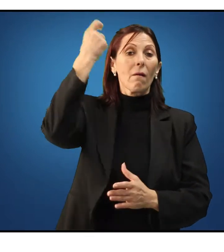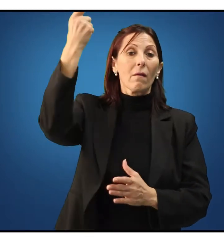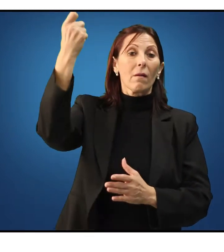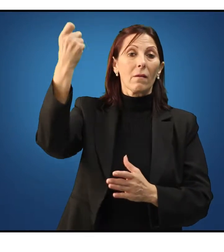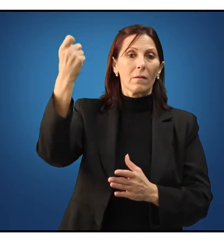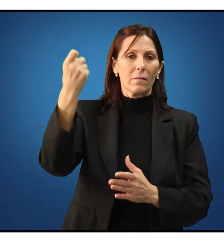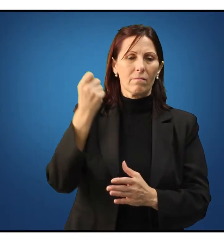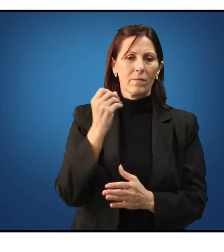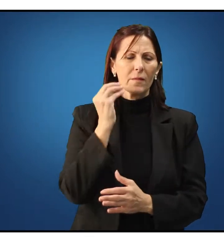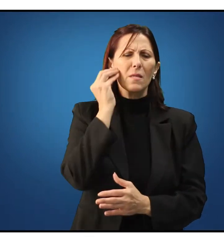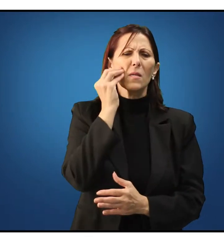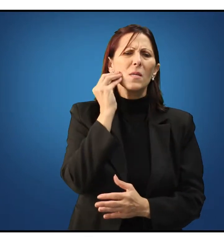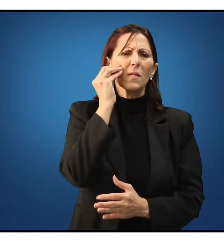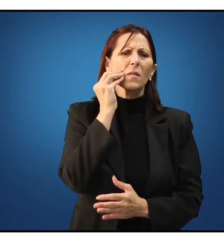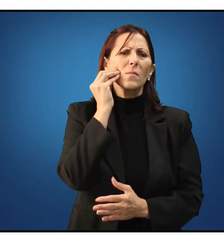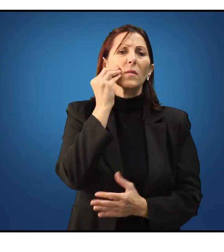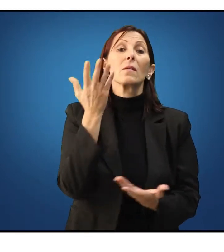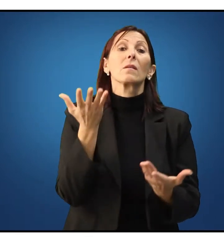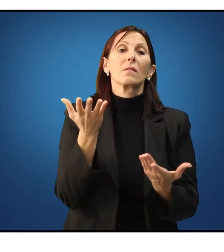experiência. Ou seja,